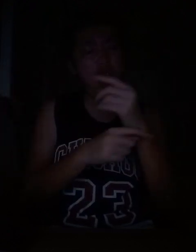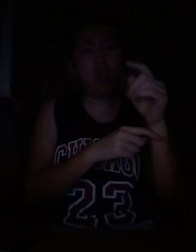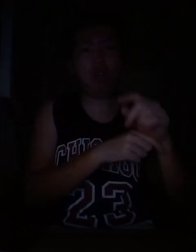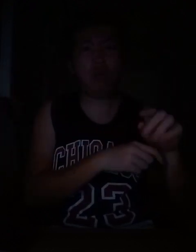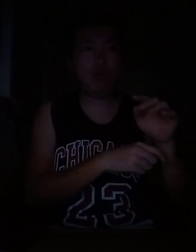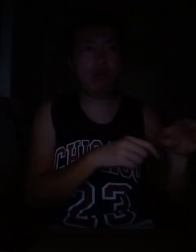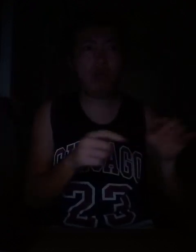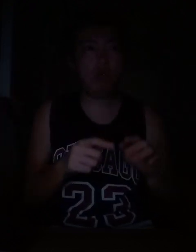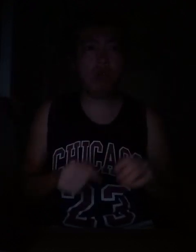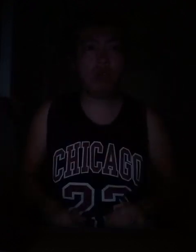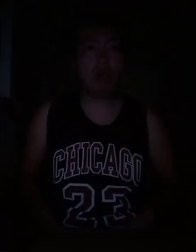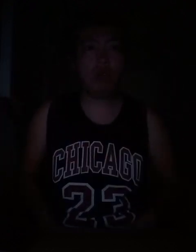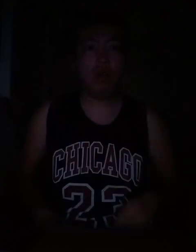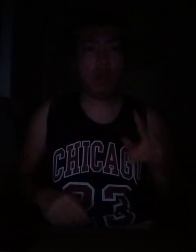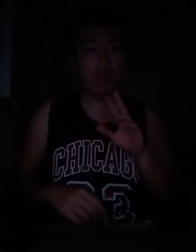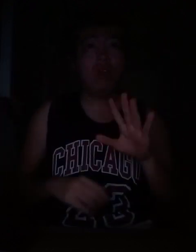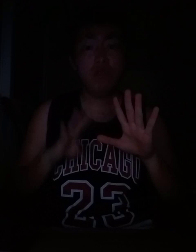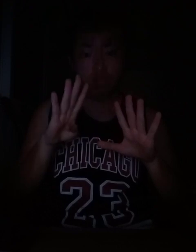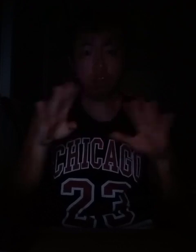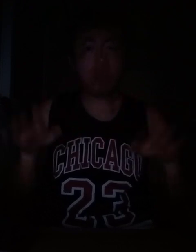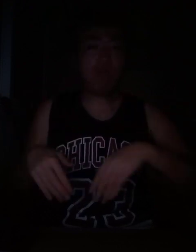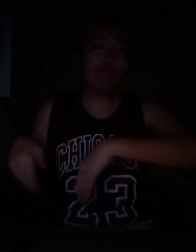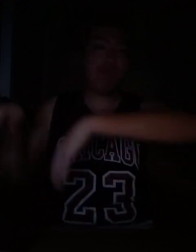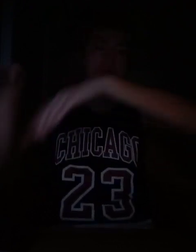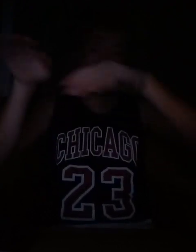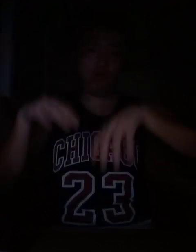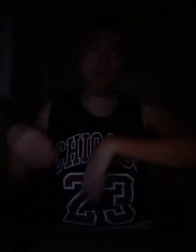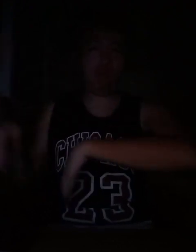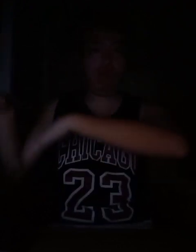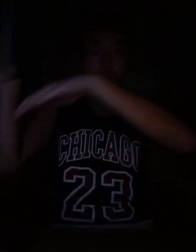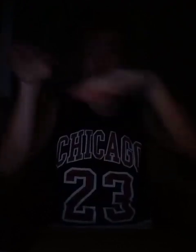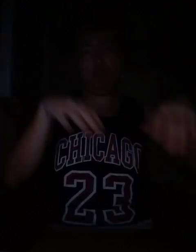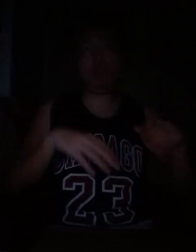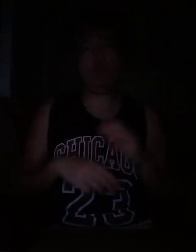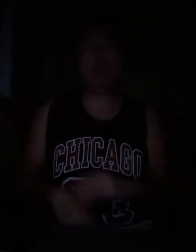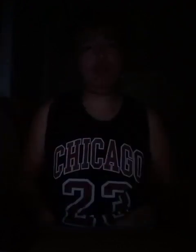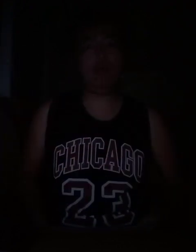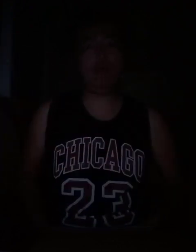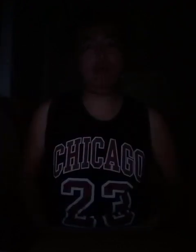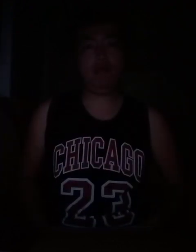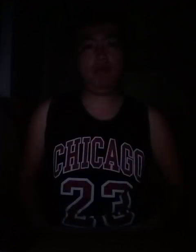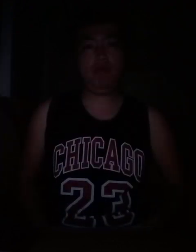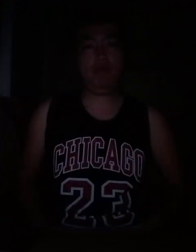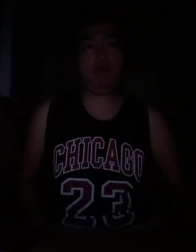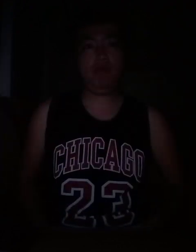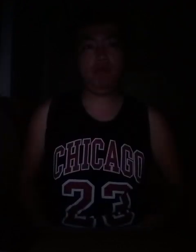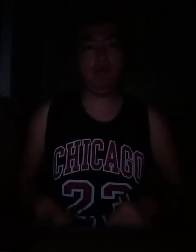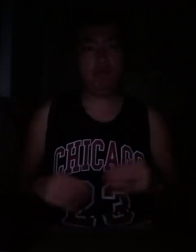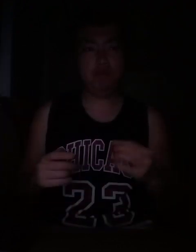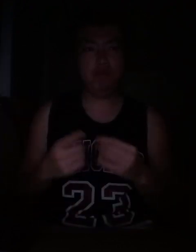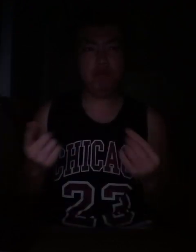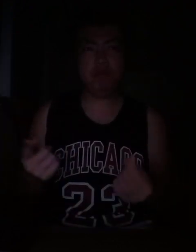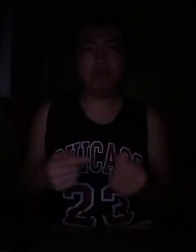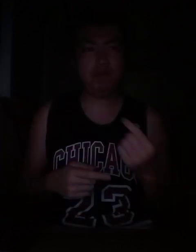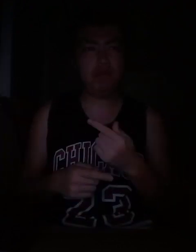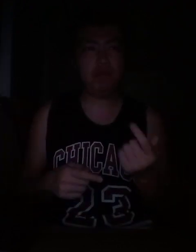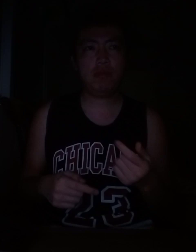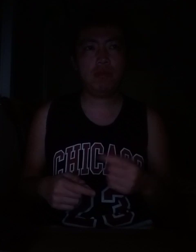보이면서 3에서 9m의 높은 파도가 일 것으로 전망됩니다. 예, 제주는 모레 새벽이 위험하군요. 그런데